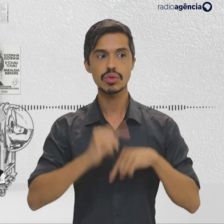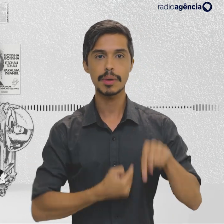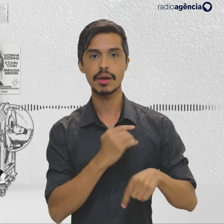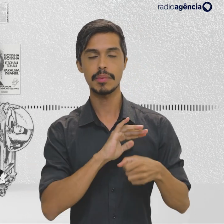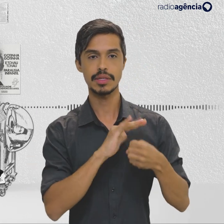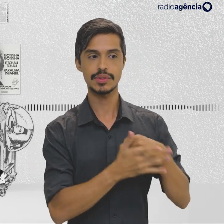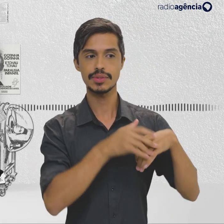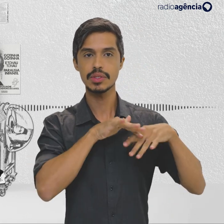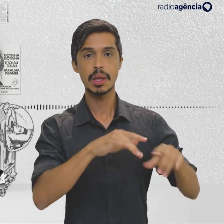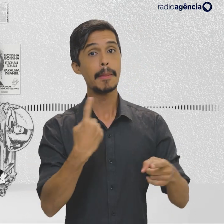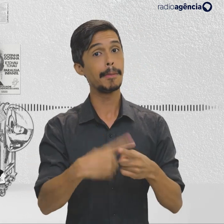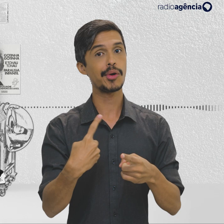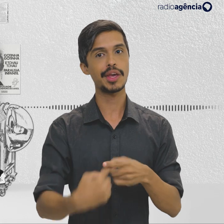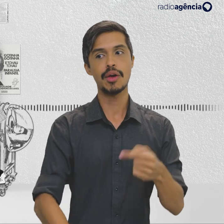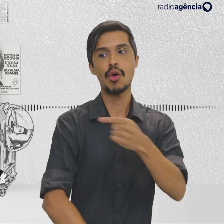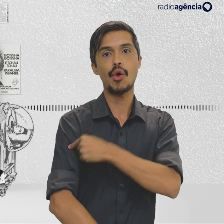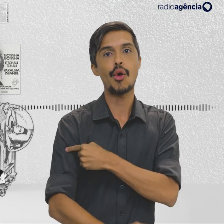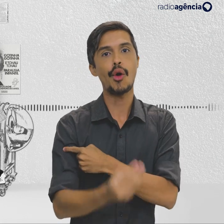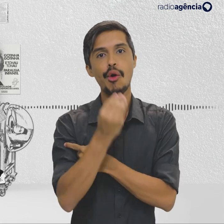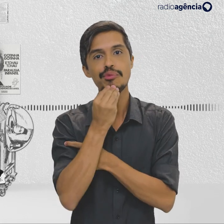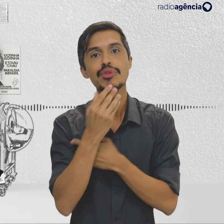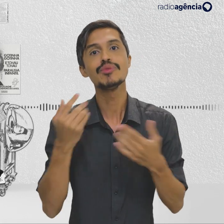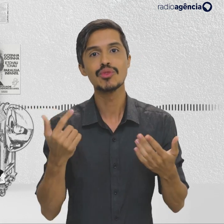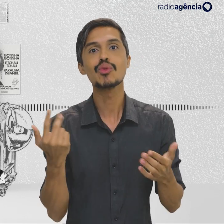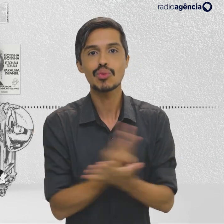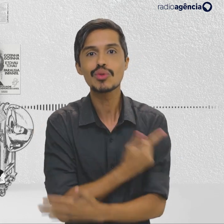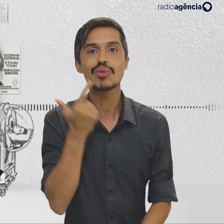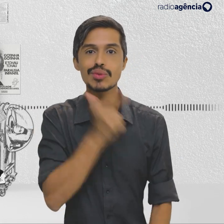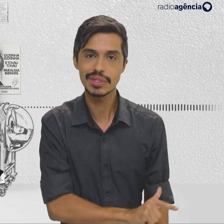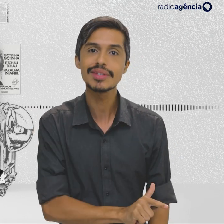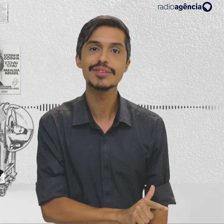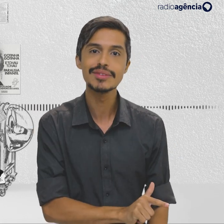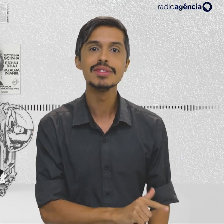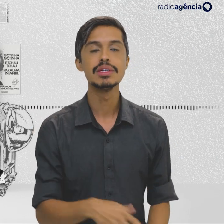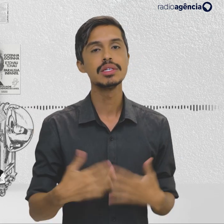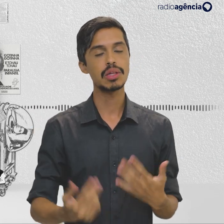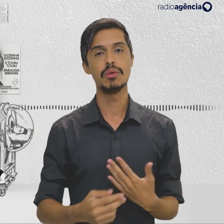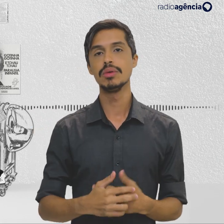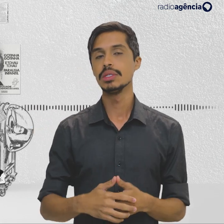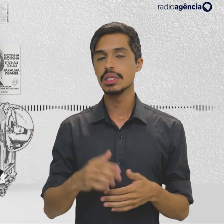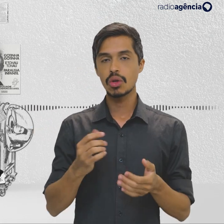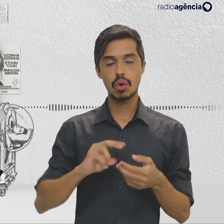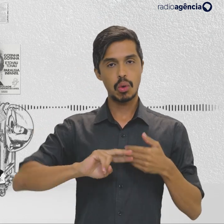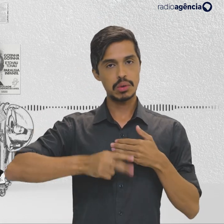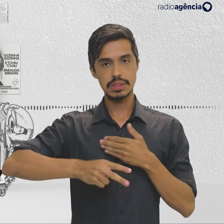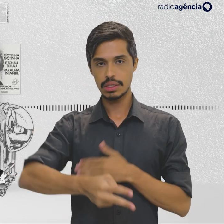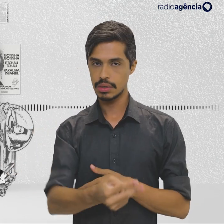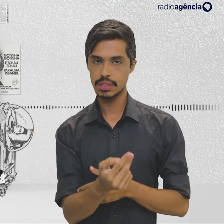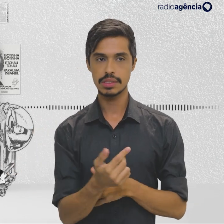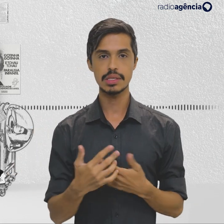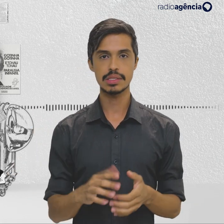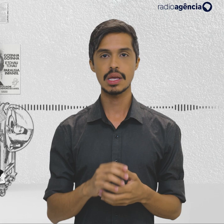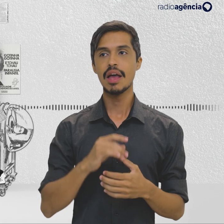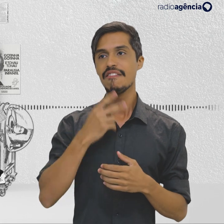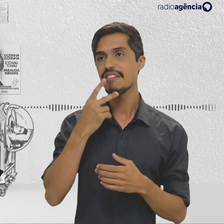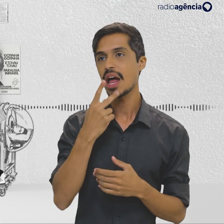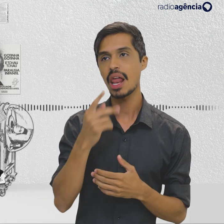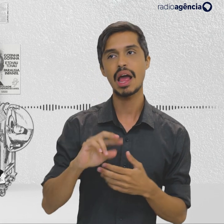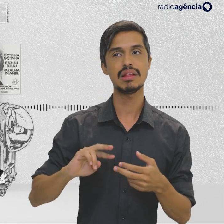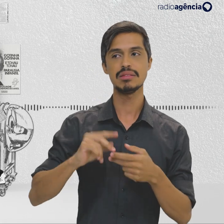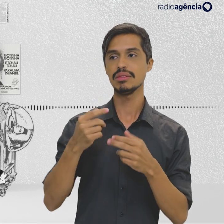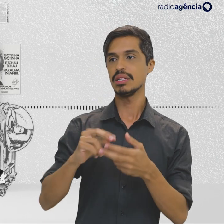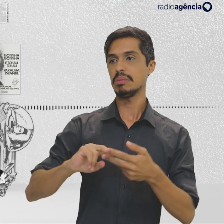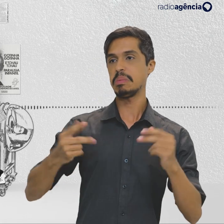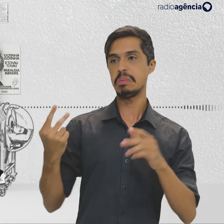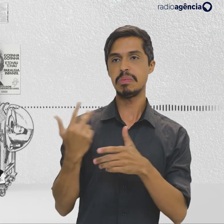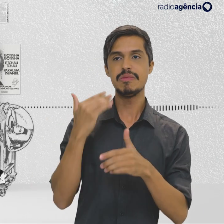superamos a pandemia porque as vacinas obviamente funcionário sem provocar Os Terríveis efeitos adversos tão repetidos pelo